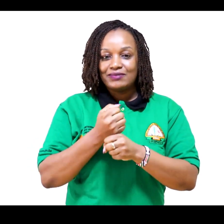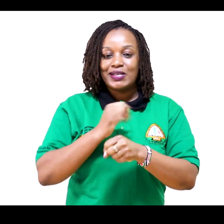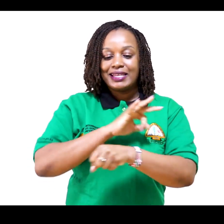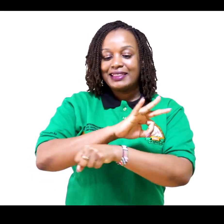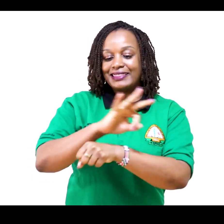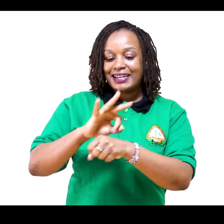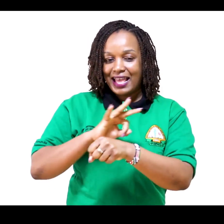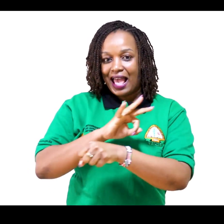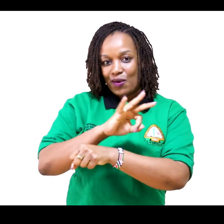3.